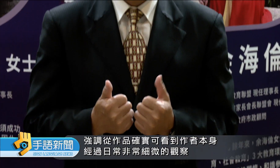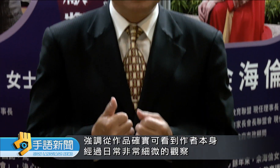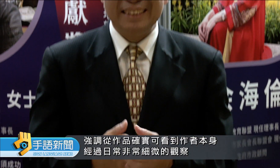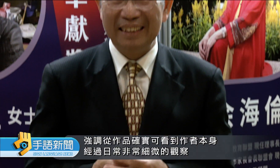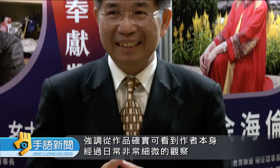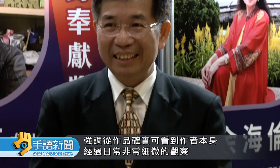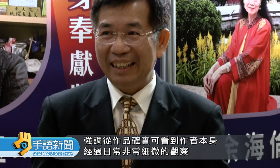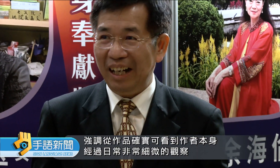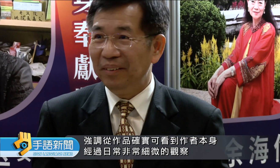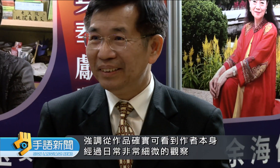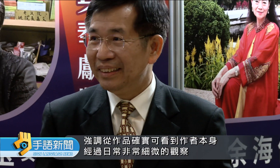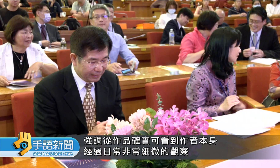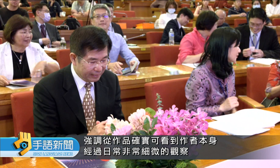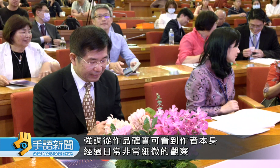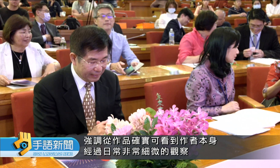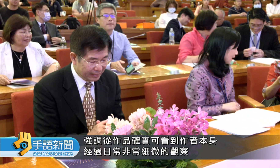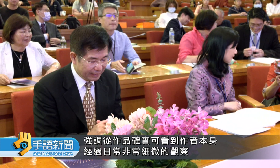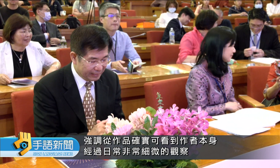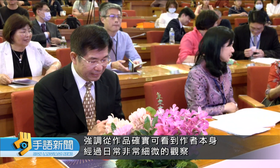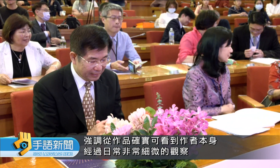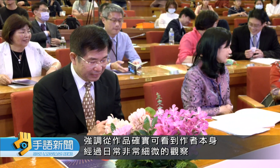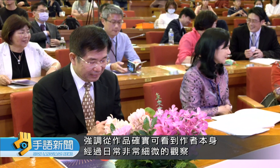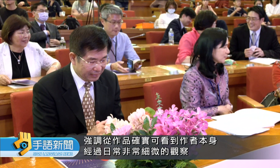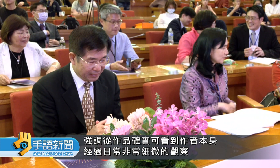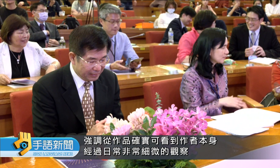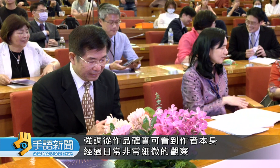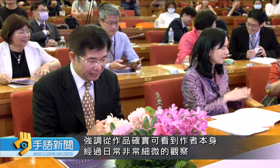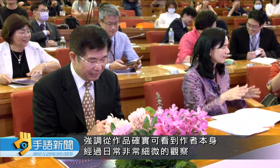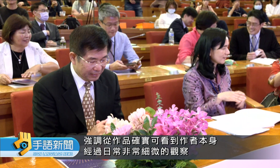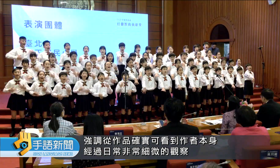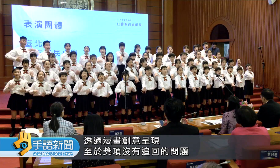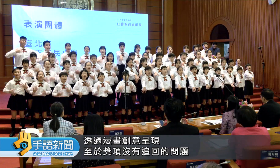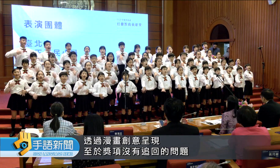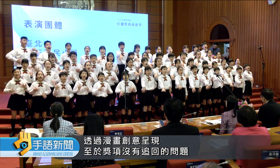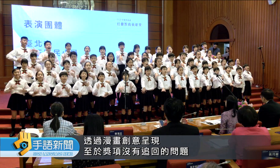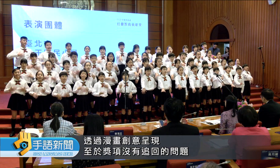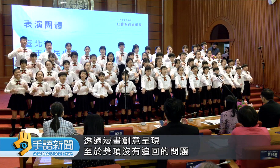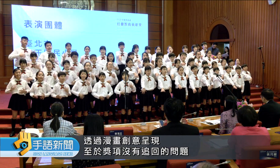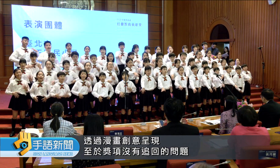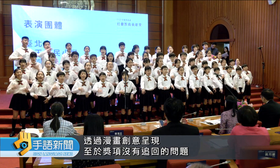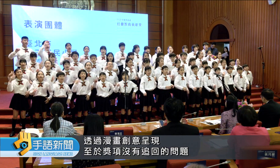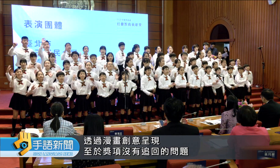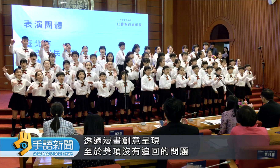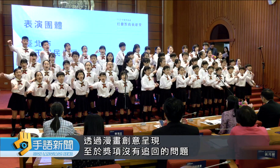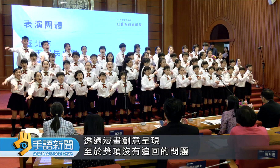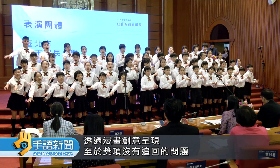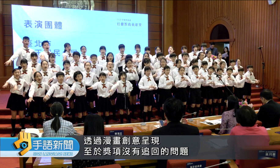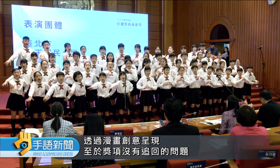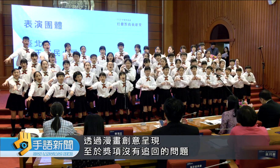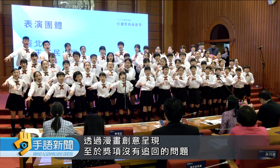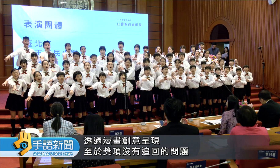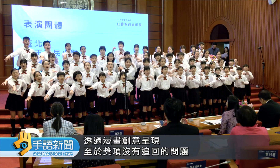确实可看到作者本身经过日常非常细微的观察，透过漫画创意